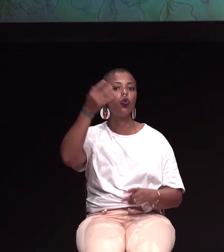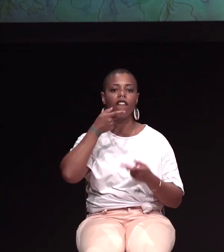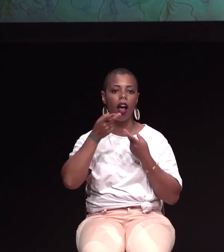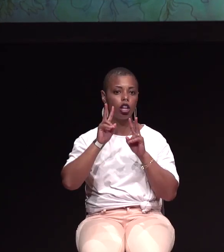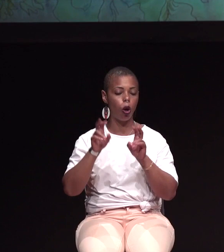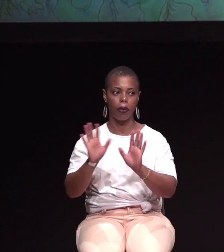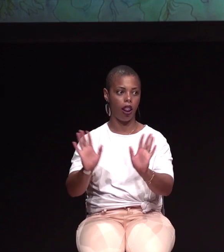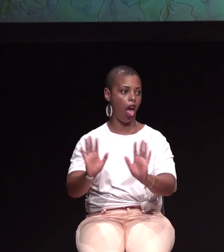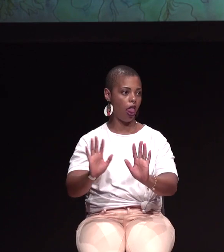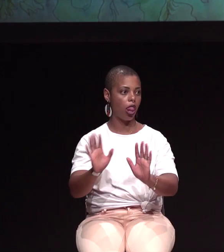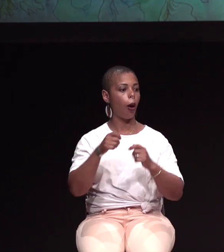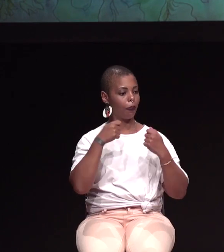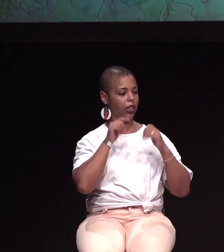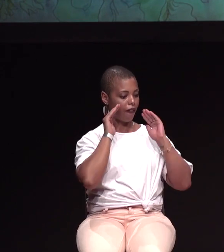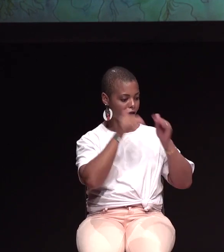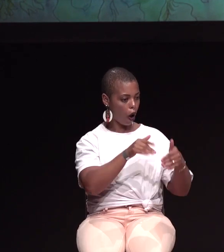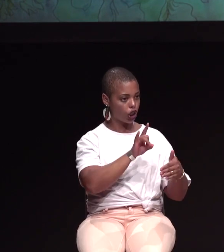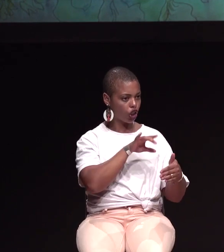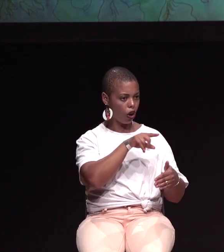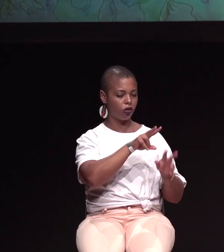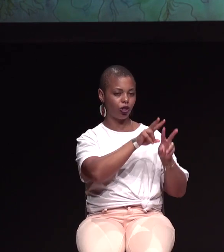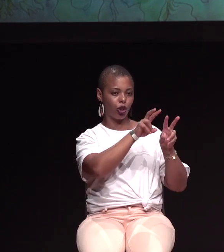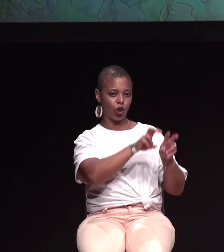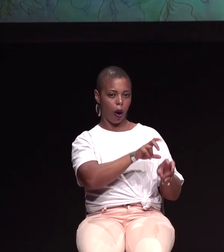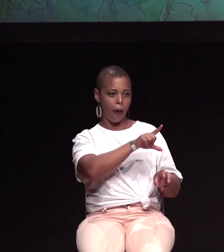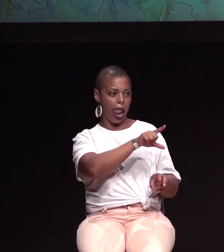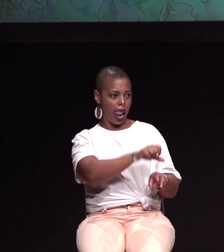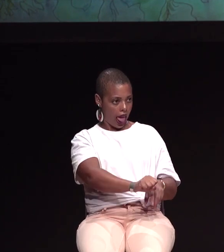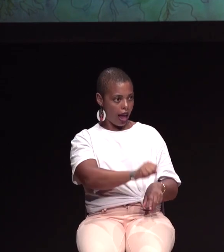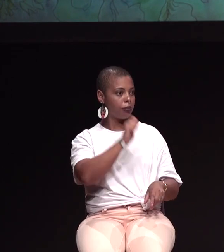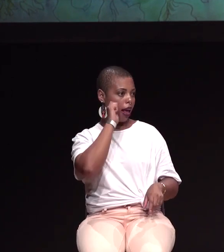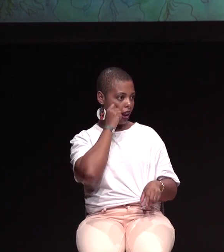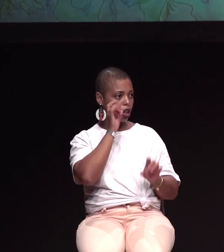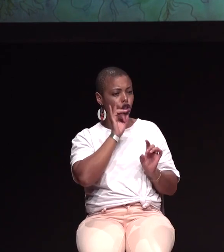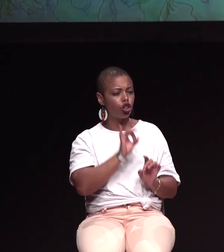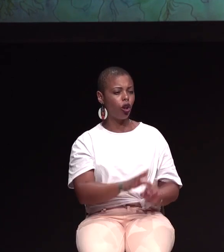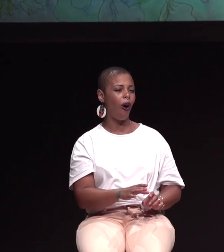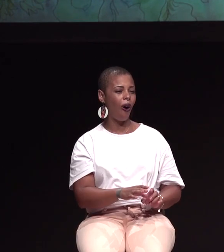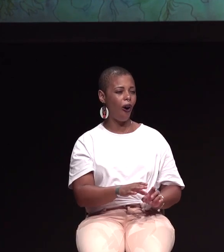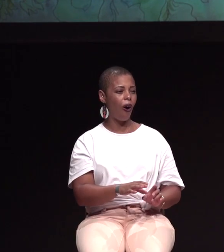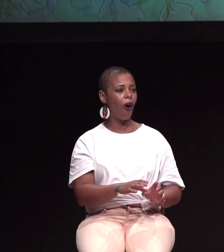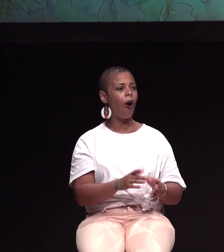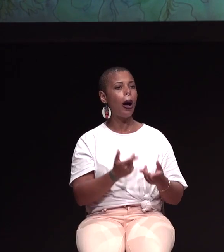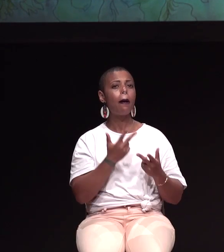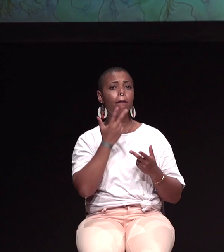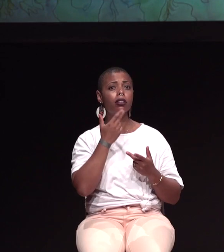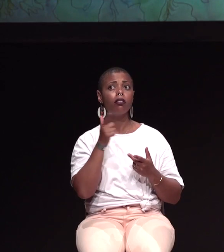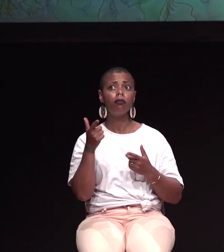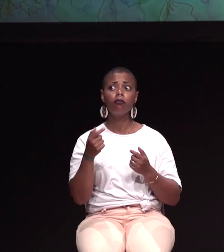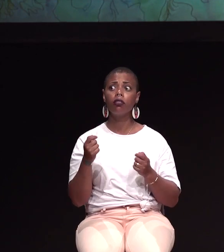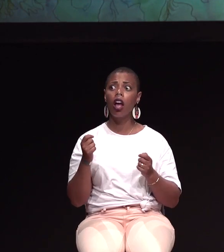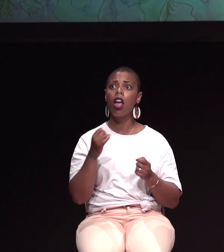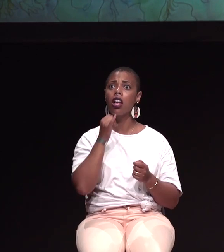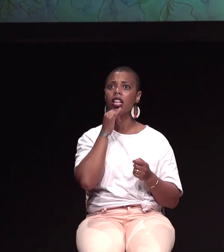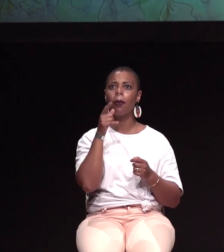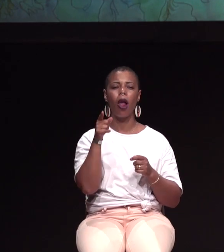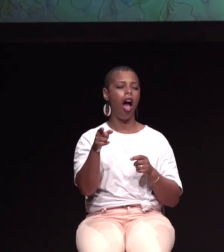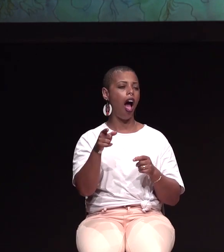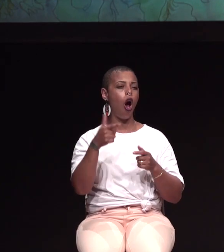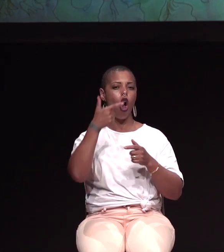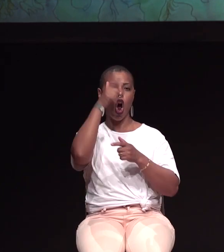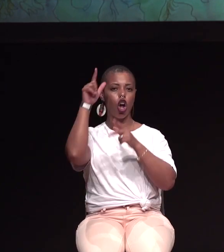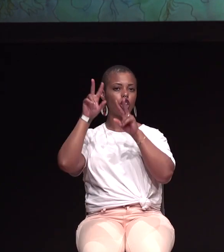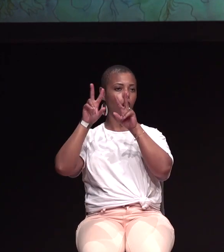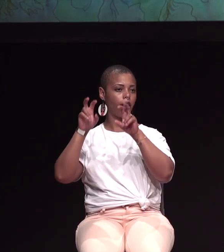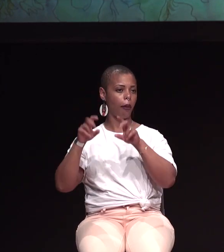se dedicar a temas nos quais, necessariamente, ela não